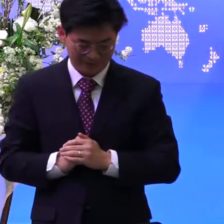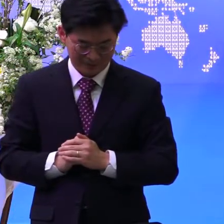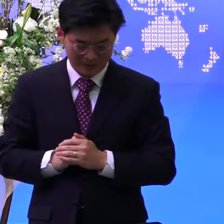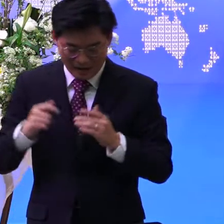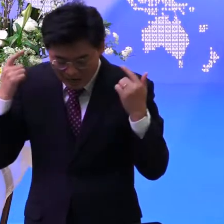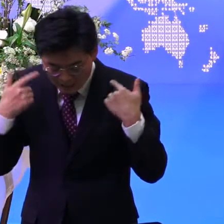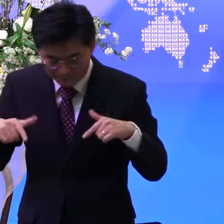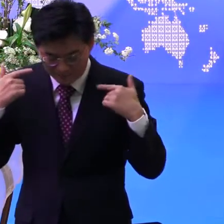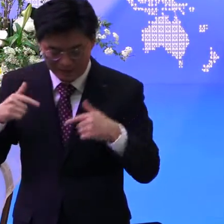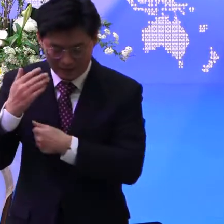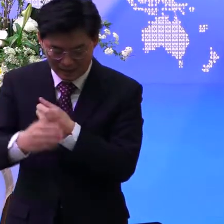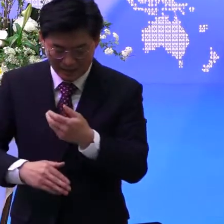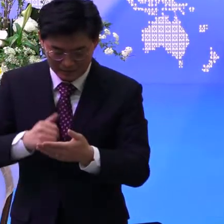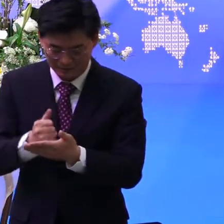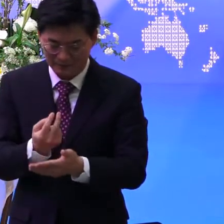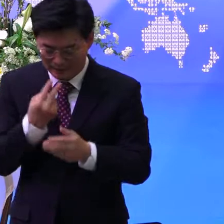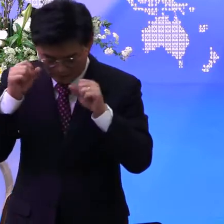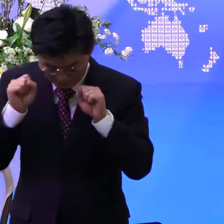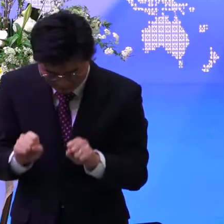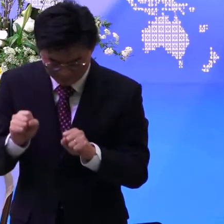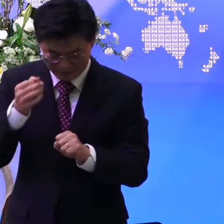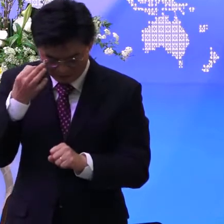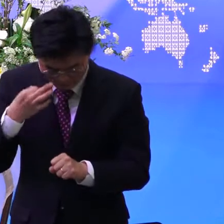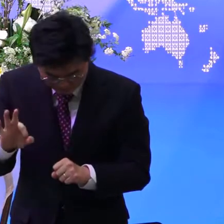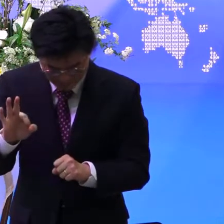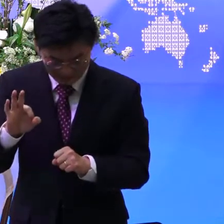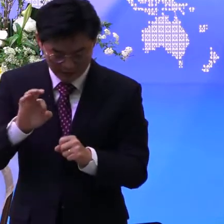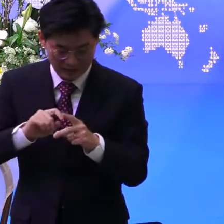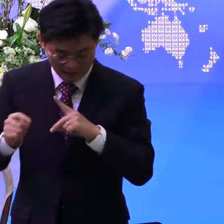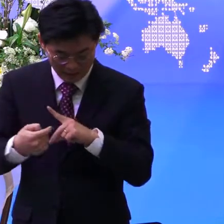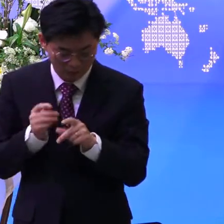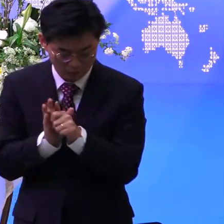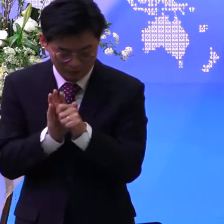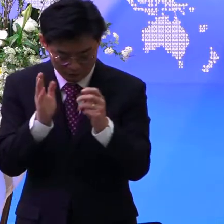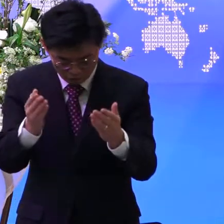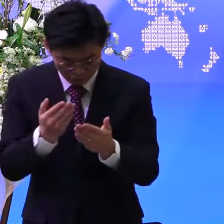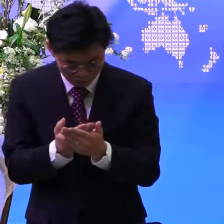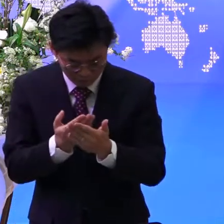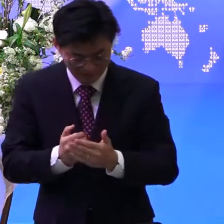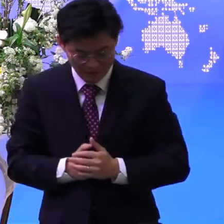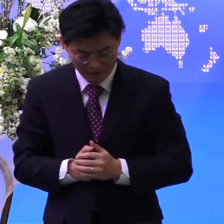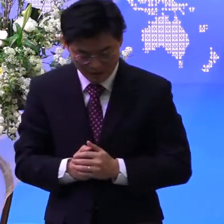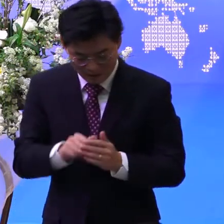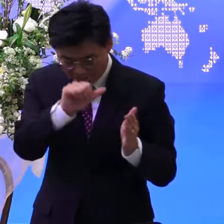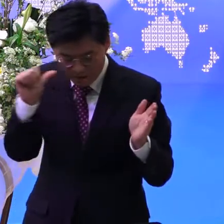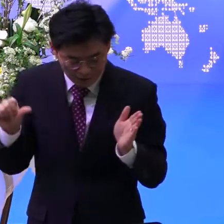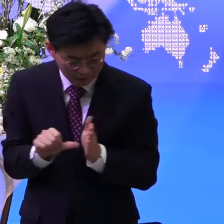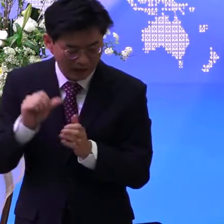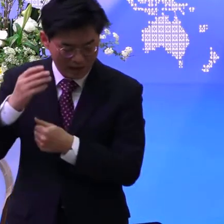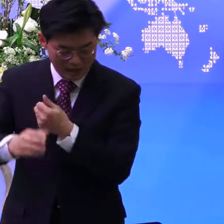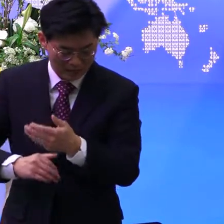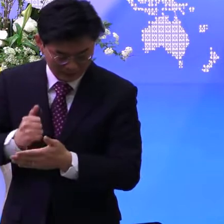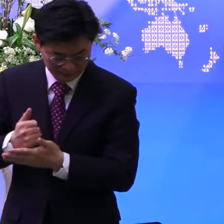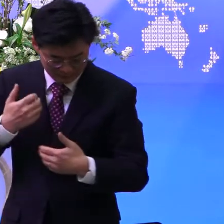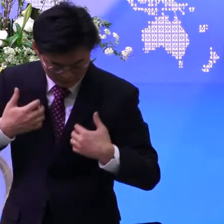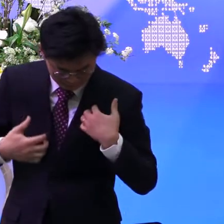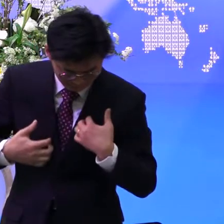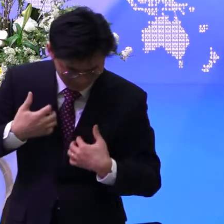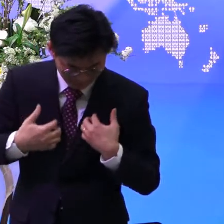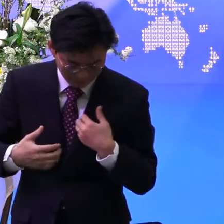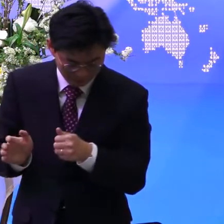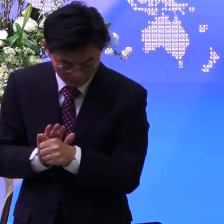하나님을 인정하게 하옵소서. 우리 평생의 소원이 하나님의 일을 기쁘게 하다가 하나님에게로